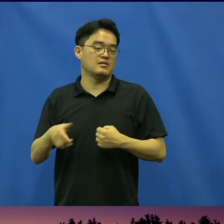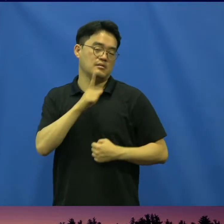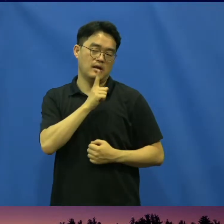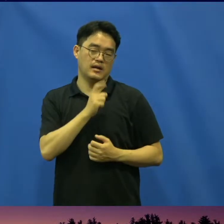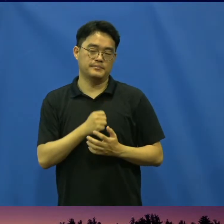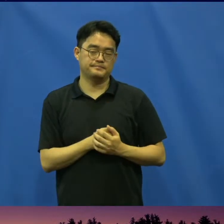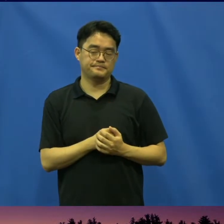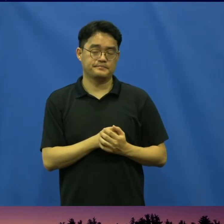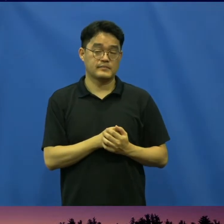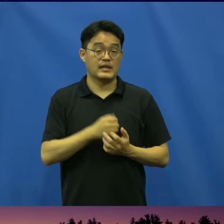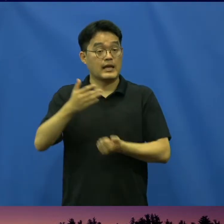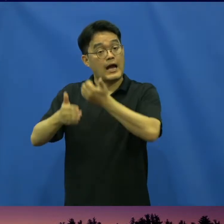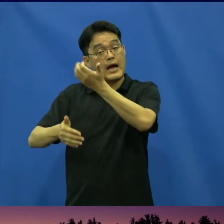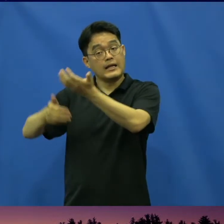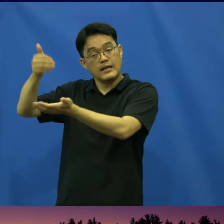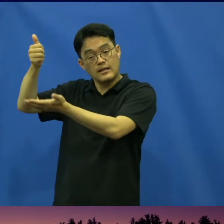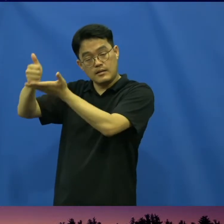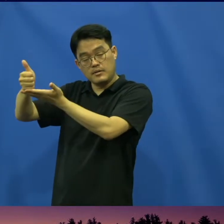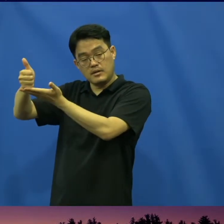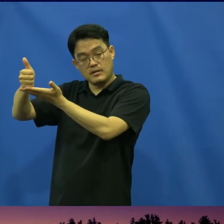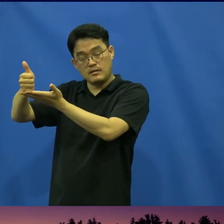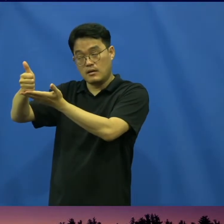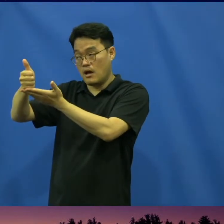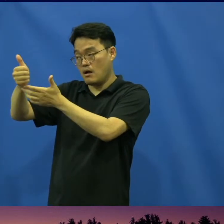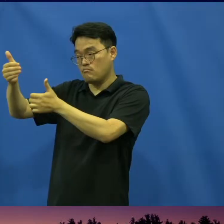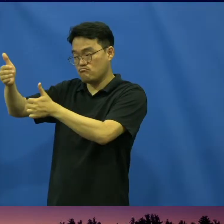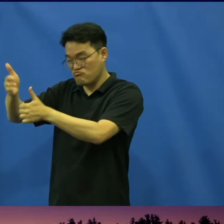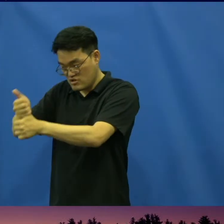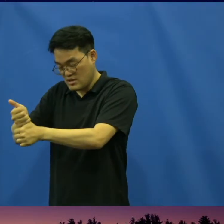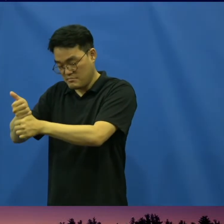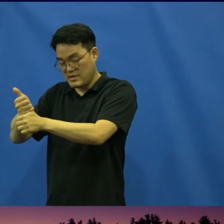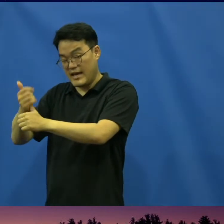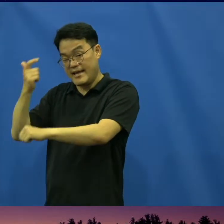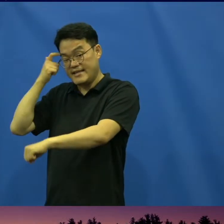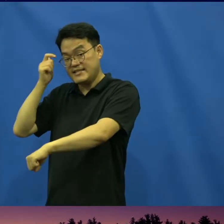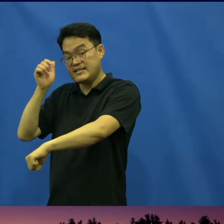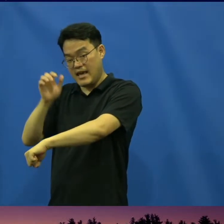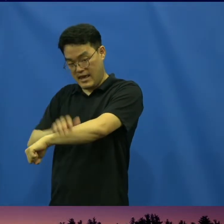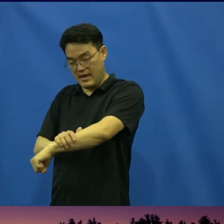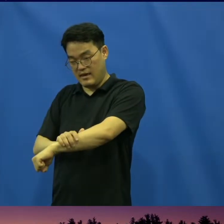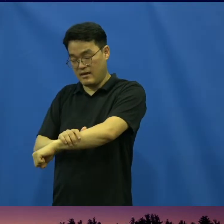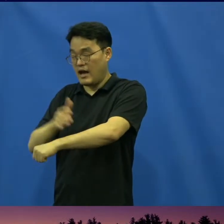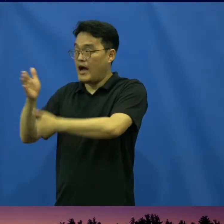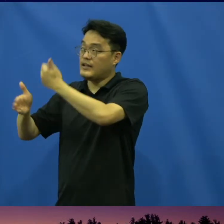하나님의 손에 붙들린 지혜는 엄청난 영향을 들어요.